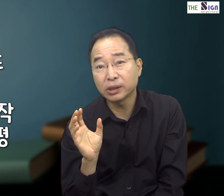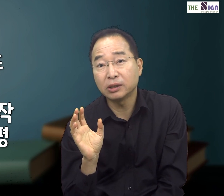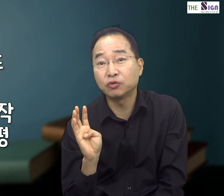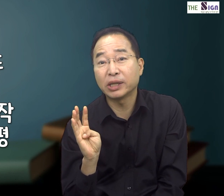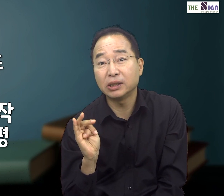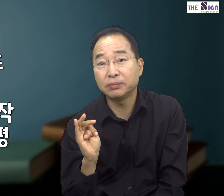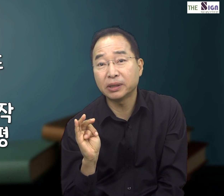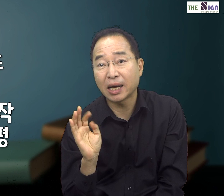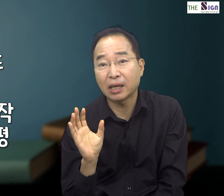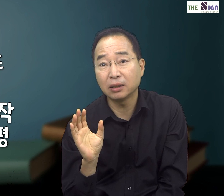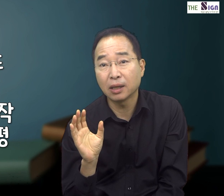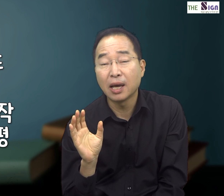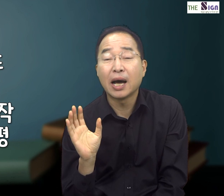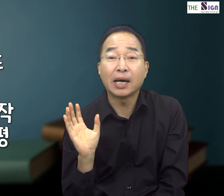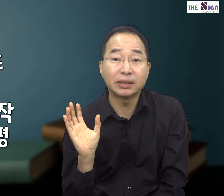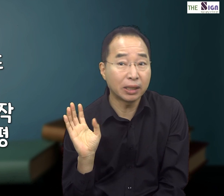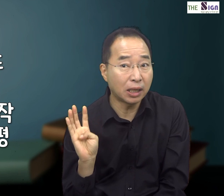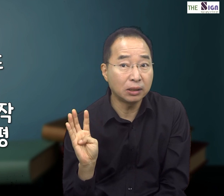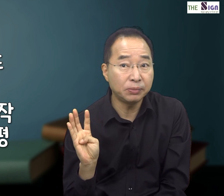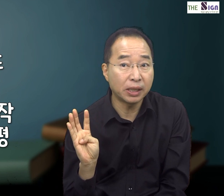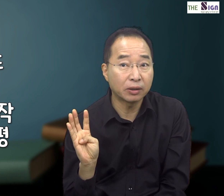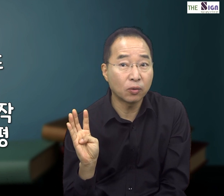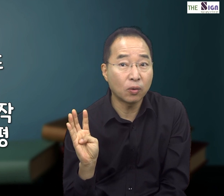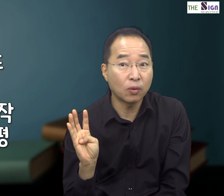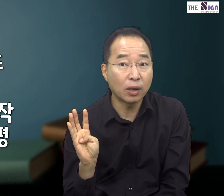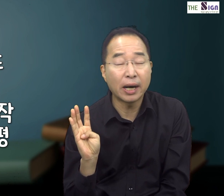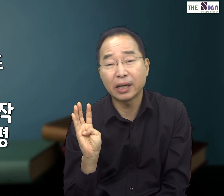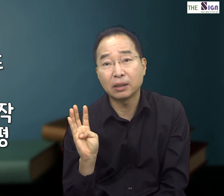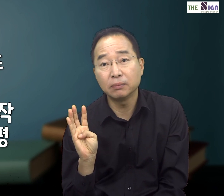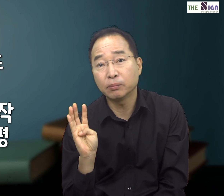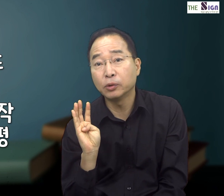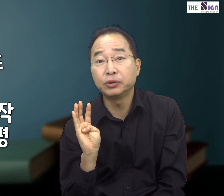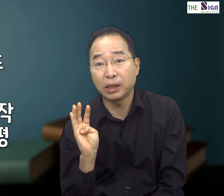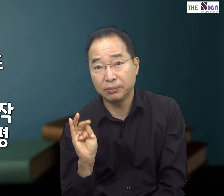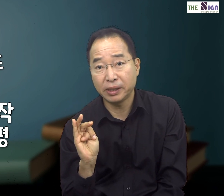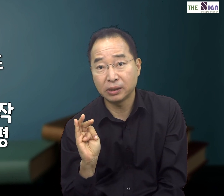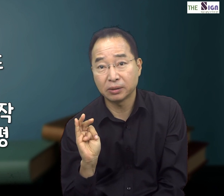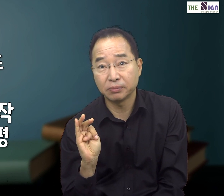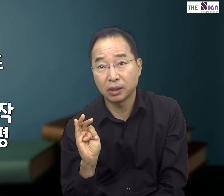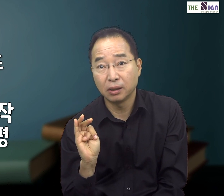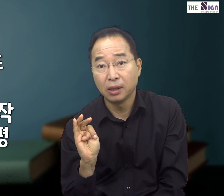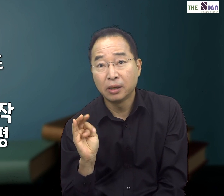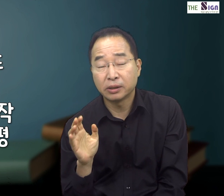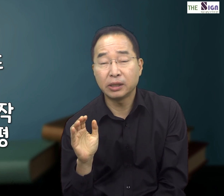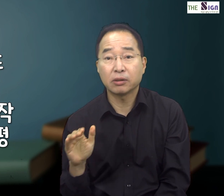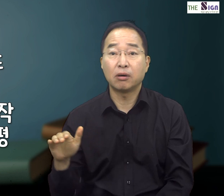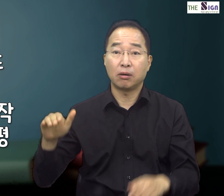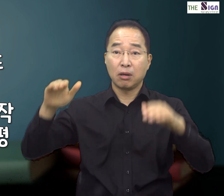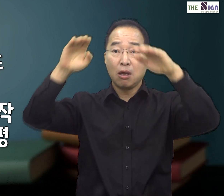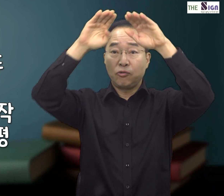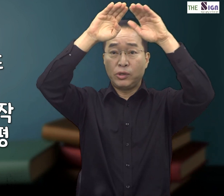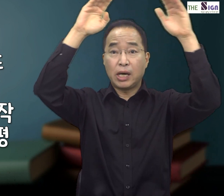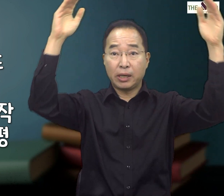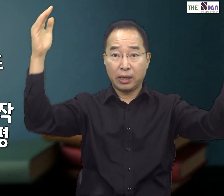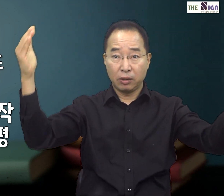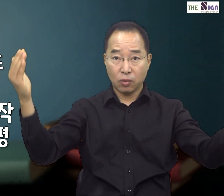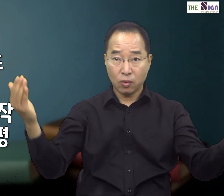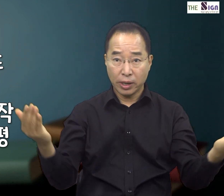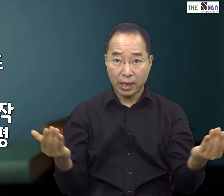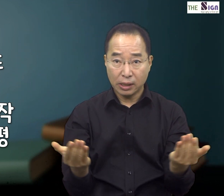이제 두 가지입니다. 하나는 항상이라는 의미가 있고, 하나는 모두라는 의미가 있습니다. 그래서 위아래로